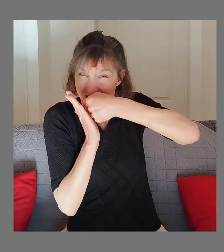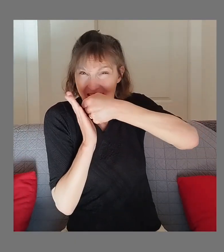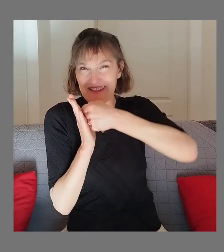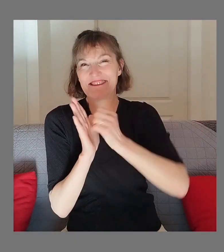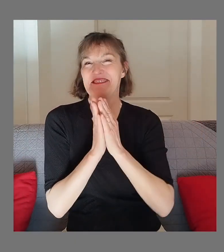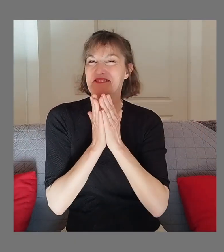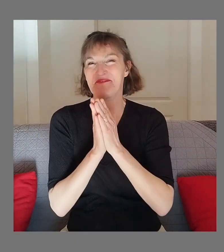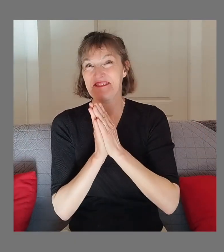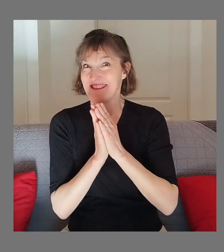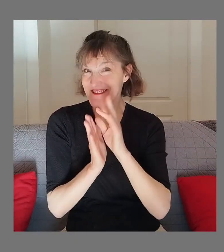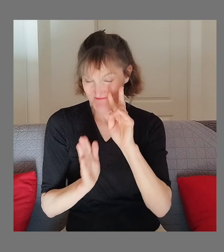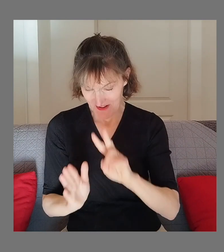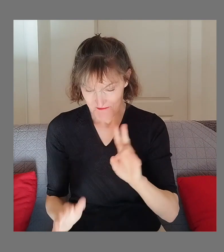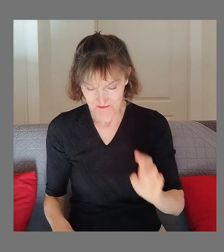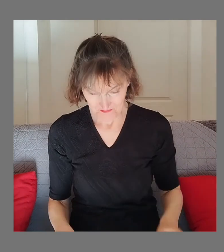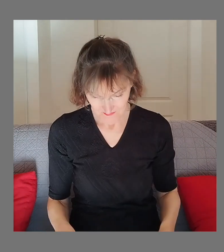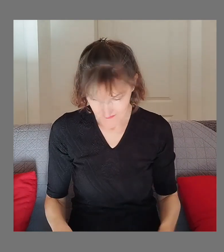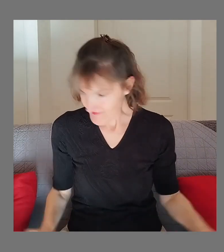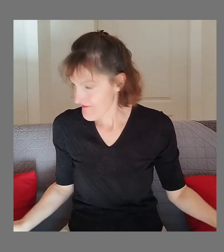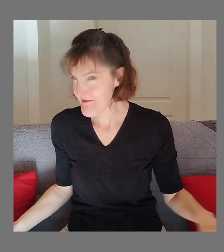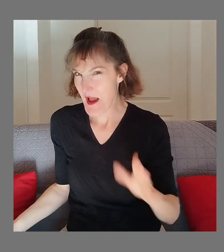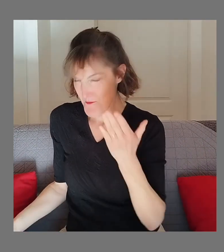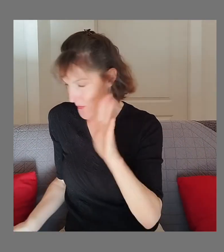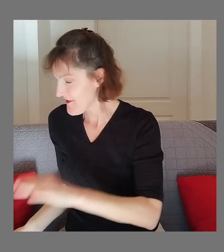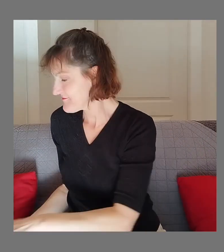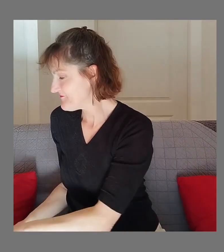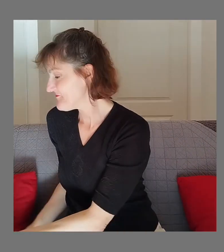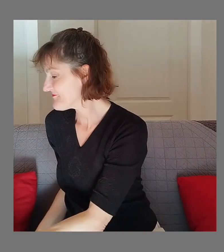Donc c'est vraiment à la fin du livre en fait.